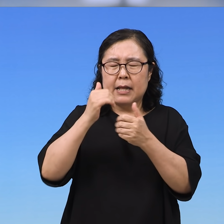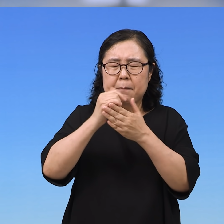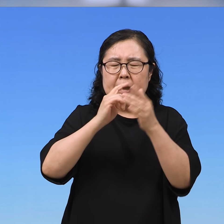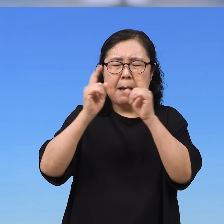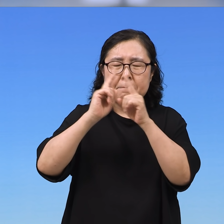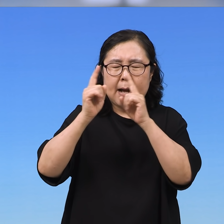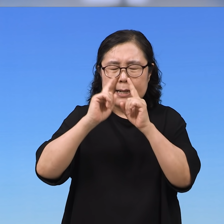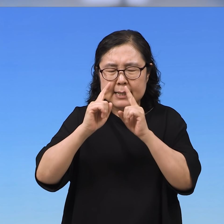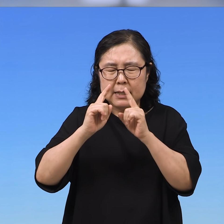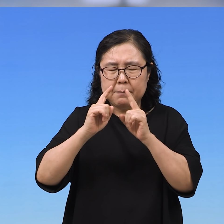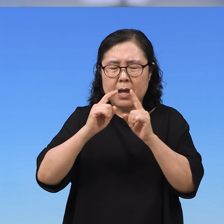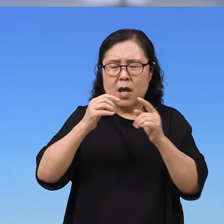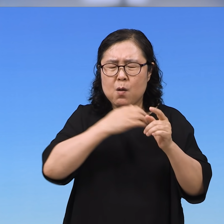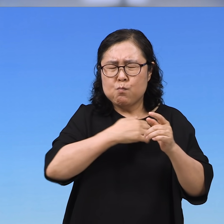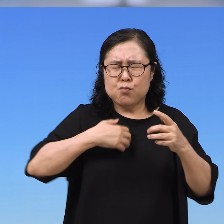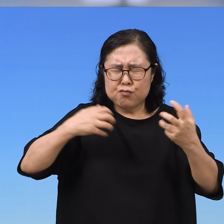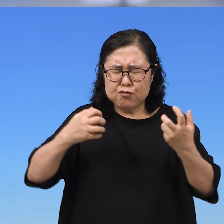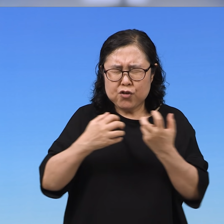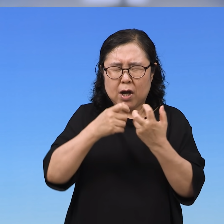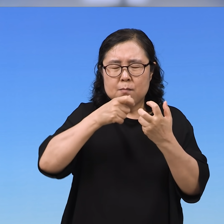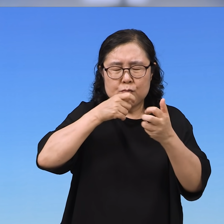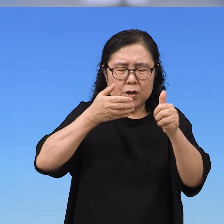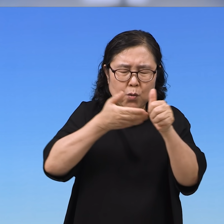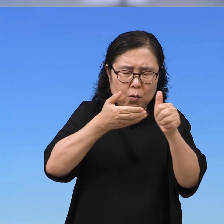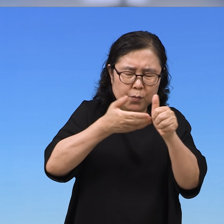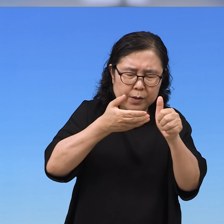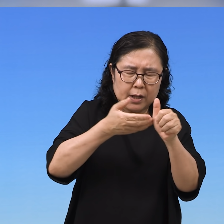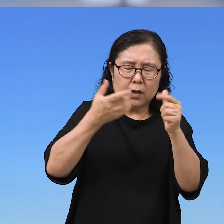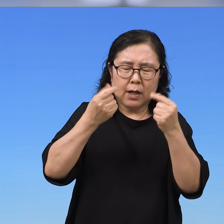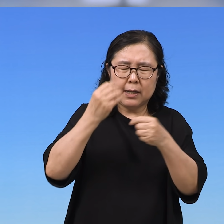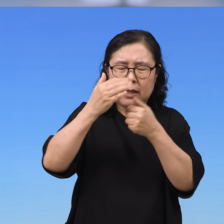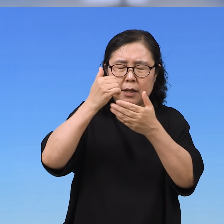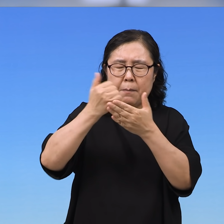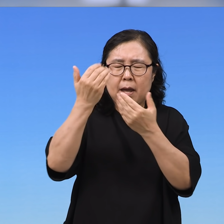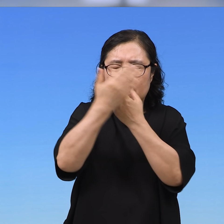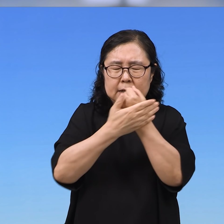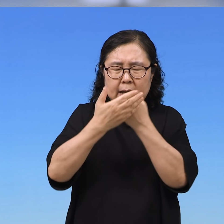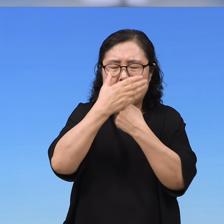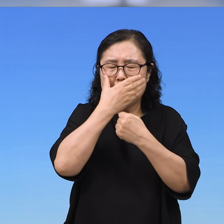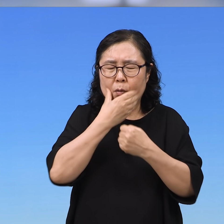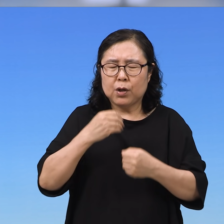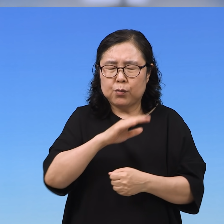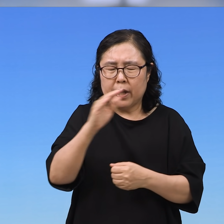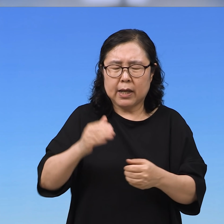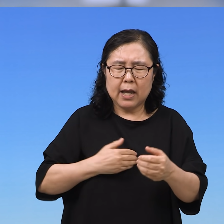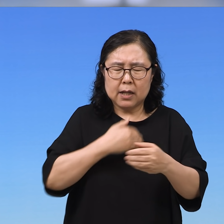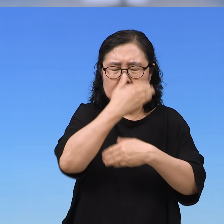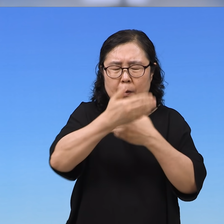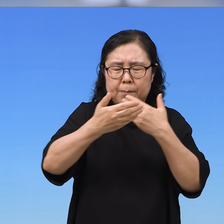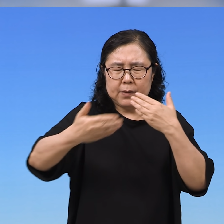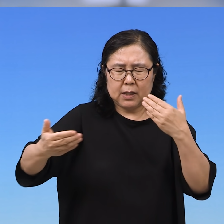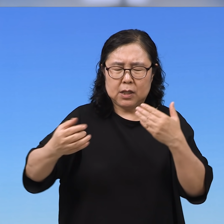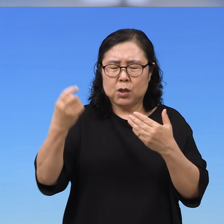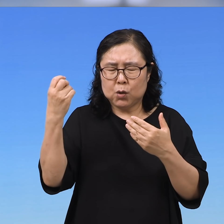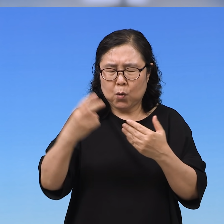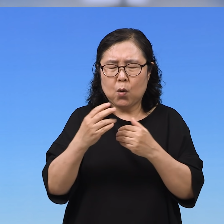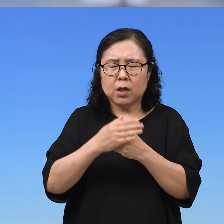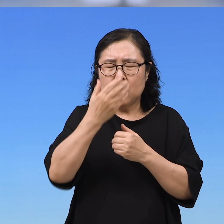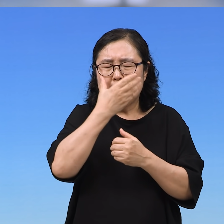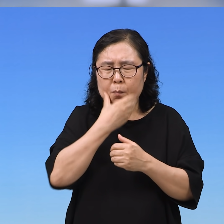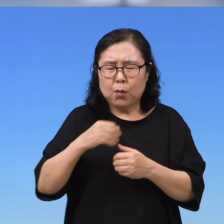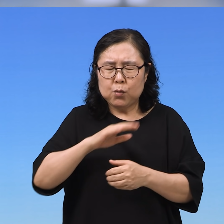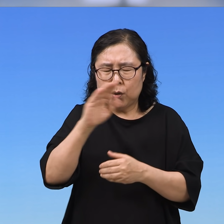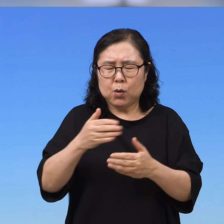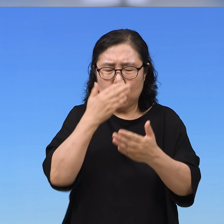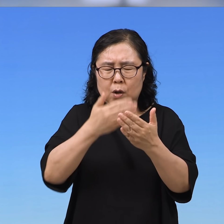헐몬산에 풍성한 물이 공급되듯이 살아계신 하나님의 은혜의 복이 우리에게 넘칠 뿐만 아니라